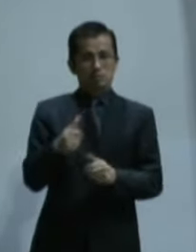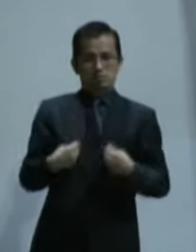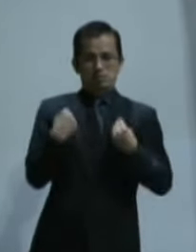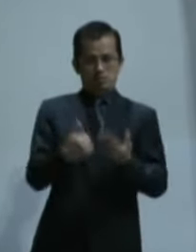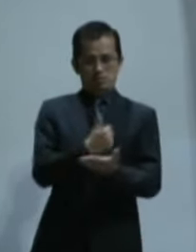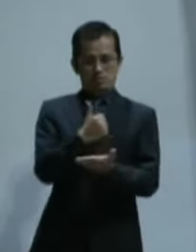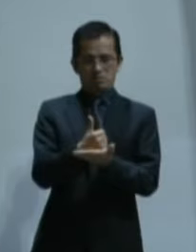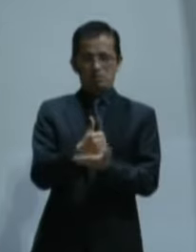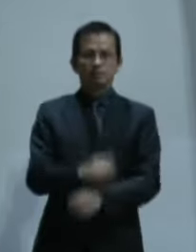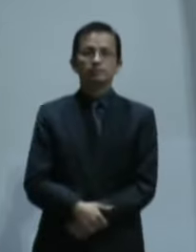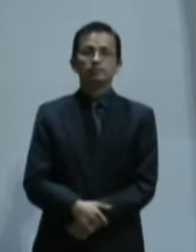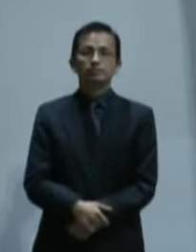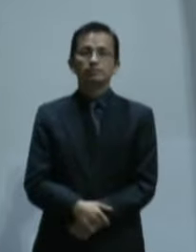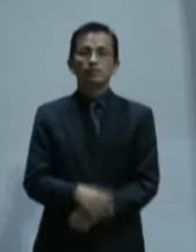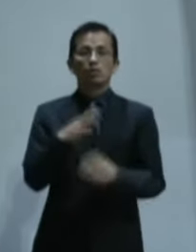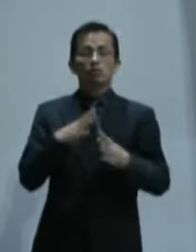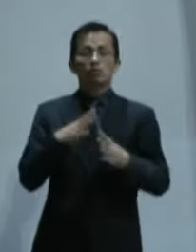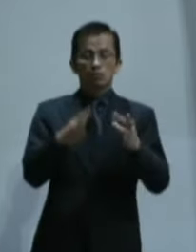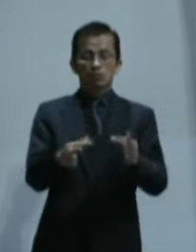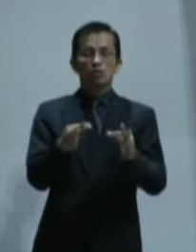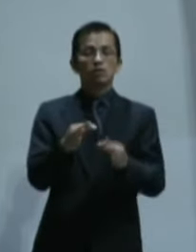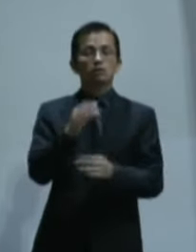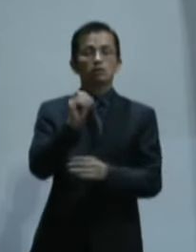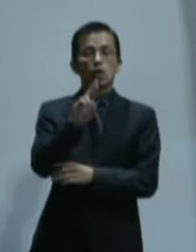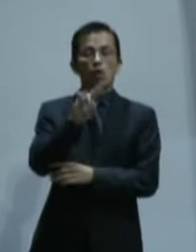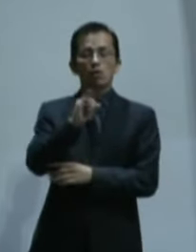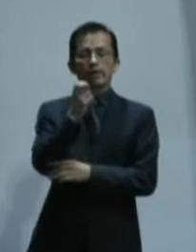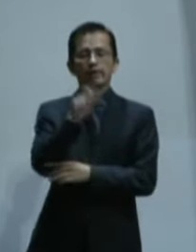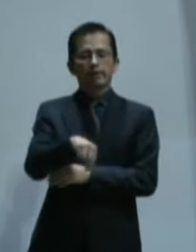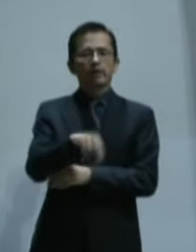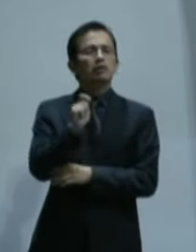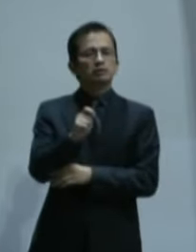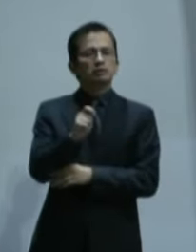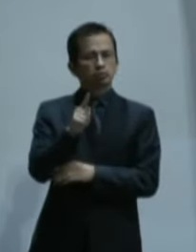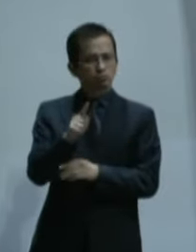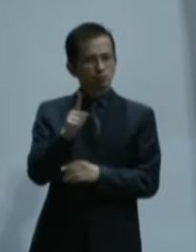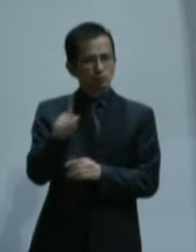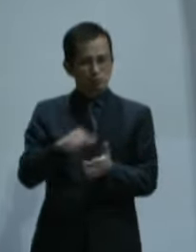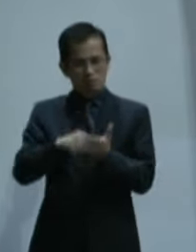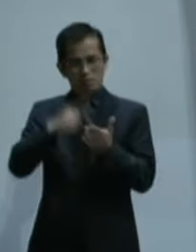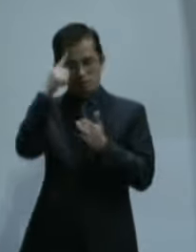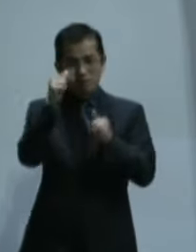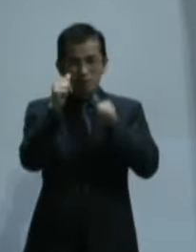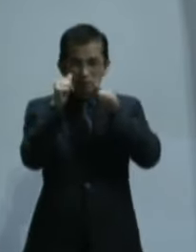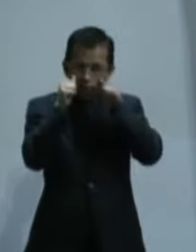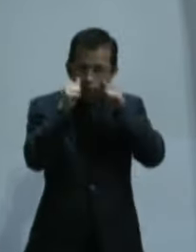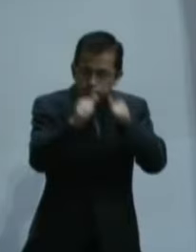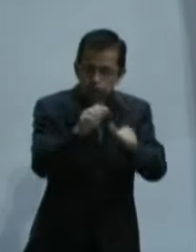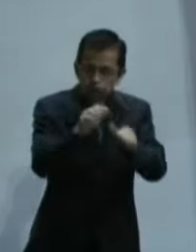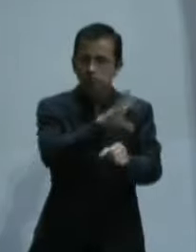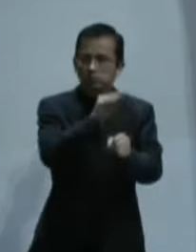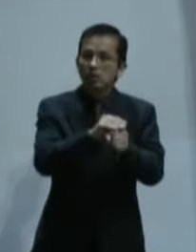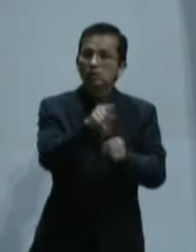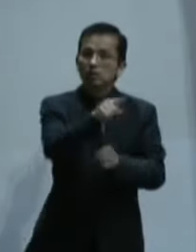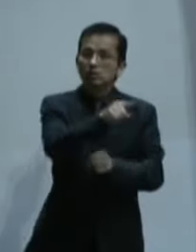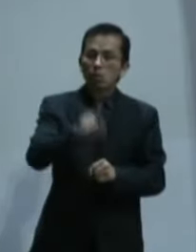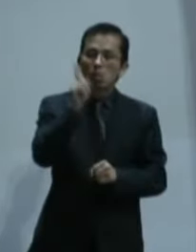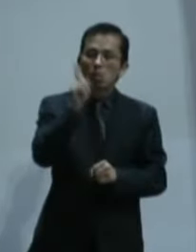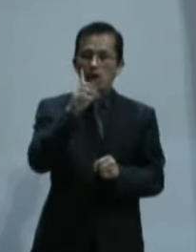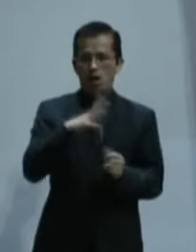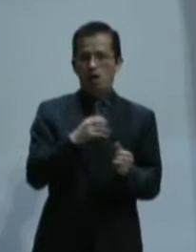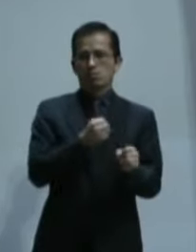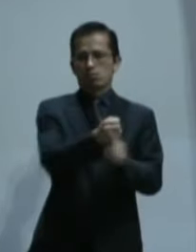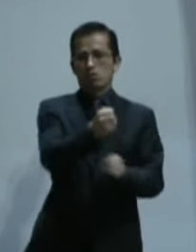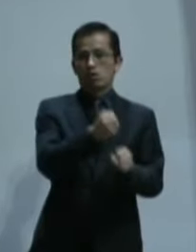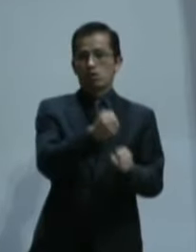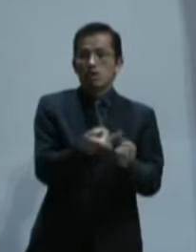fundación origen es una plataforma integral de atención para la mujer que sufre violencia y que vive en situación de